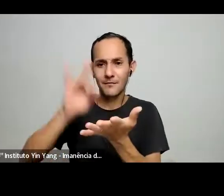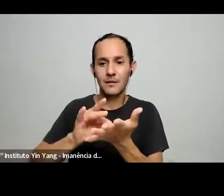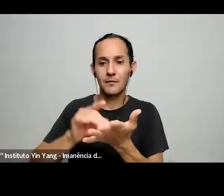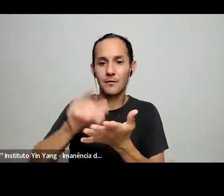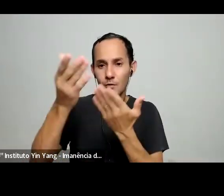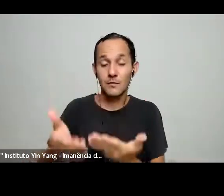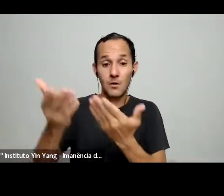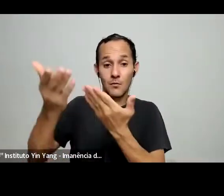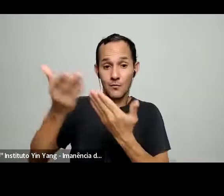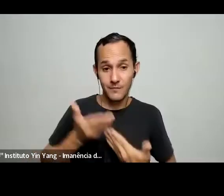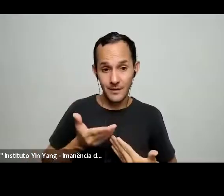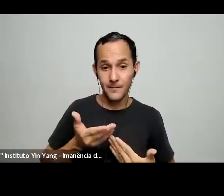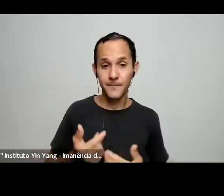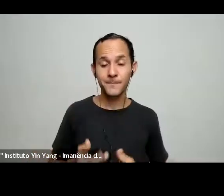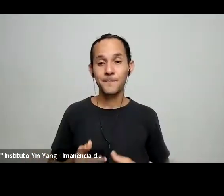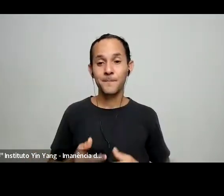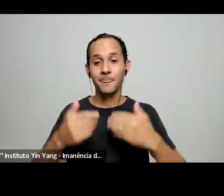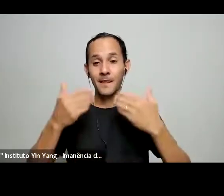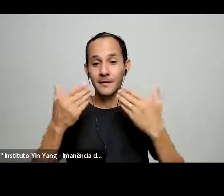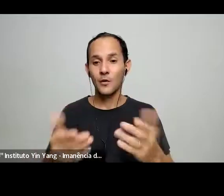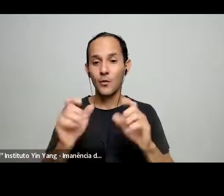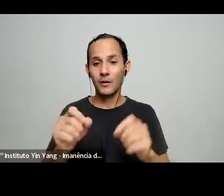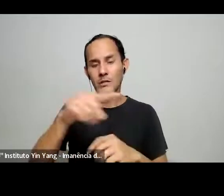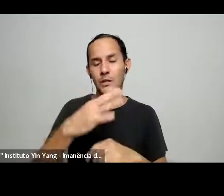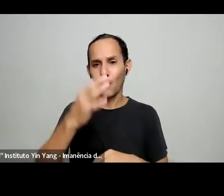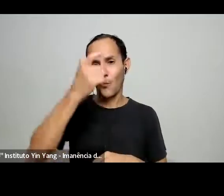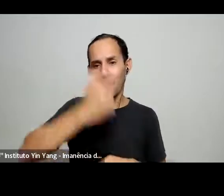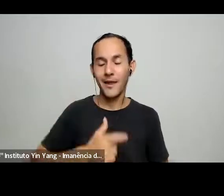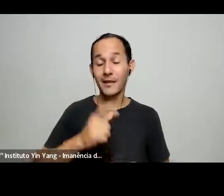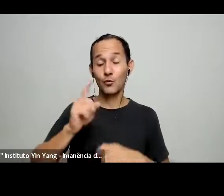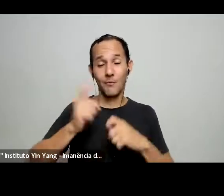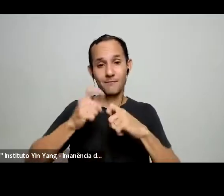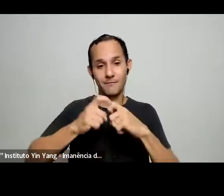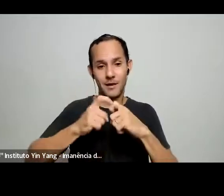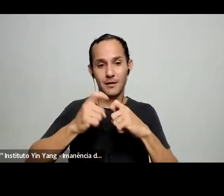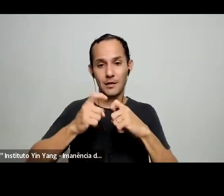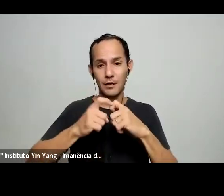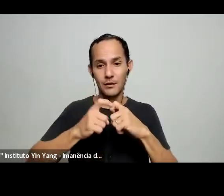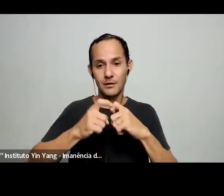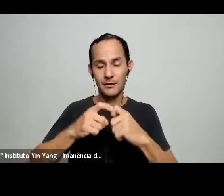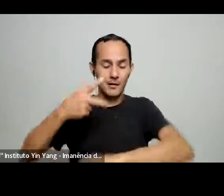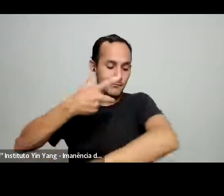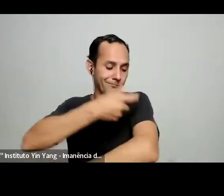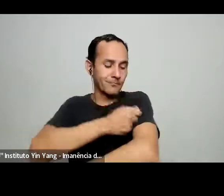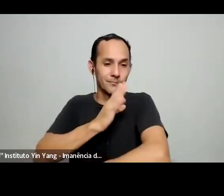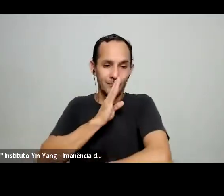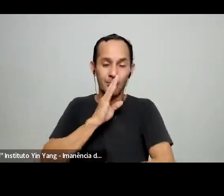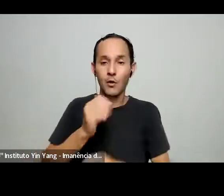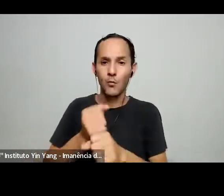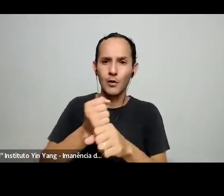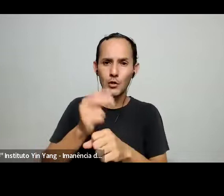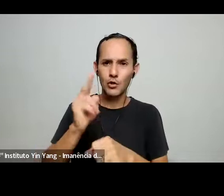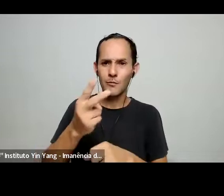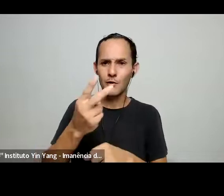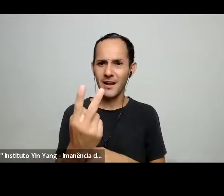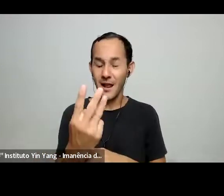tá? E assim, para quem não sabe, eu sou médica anestesista. Em 2003,